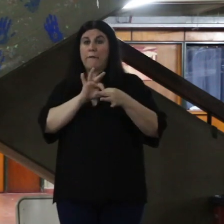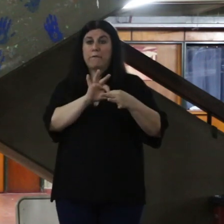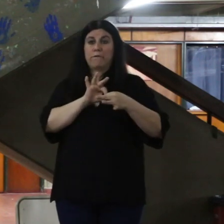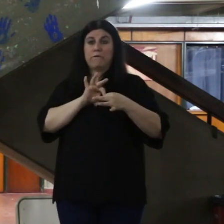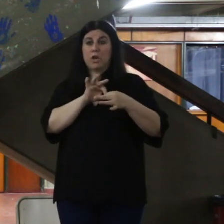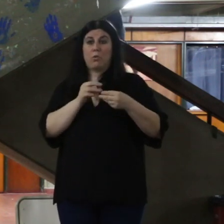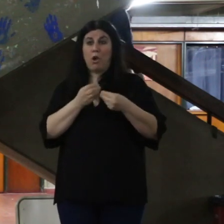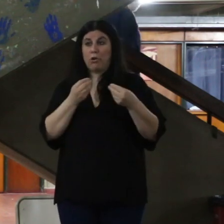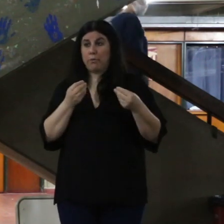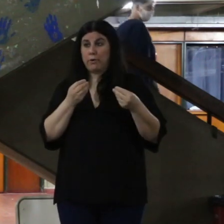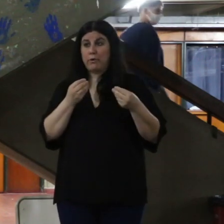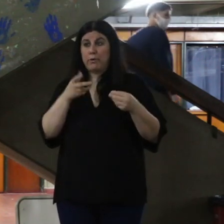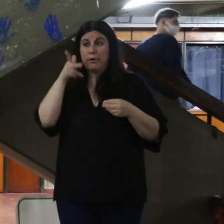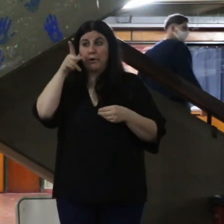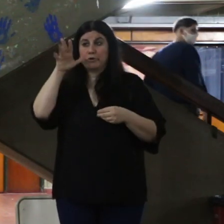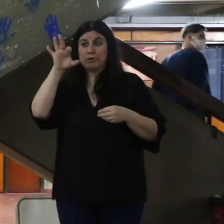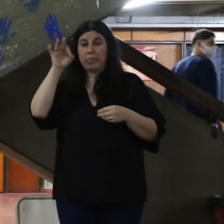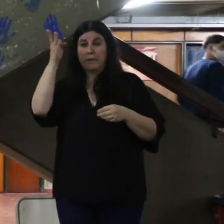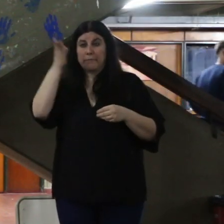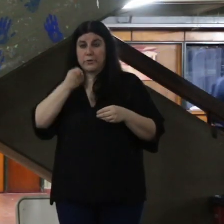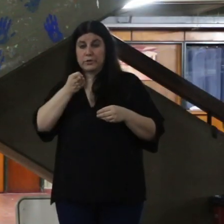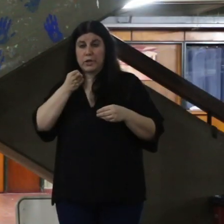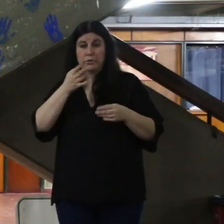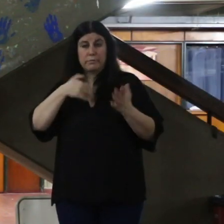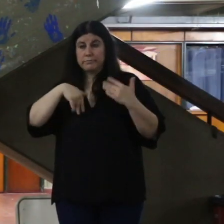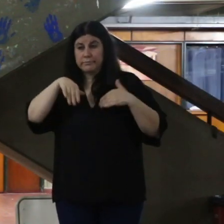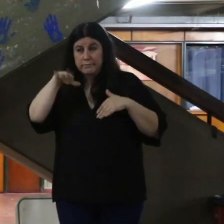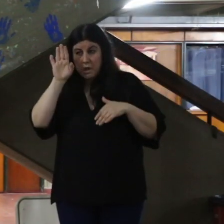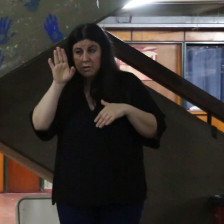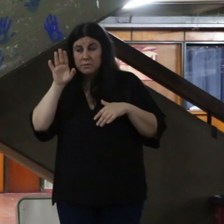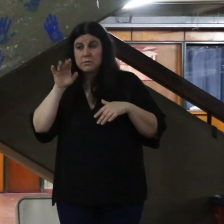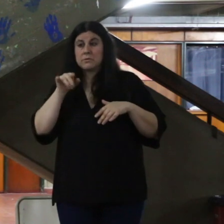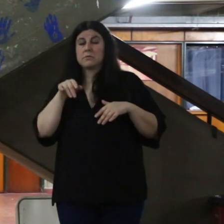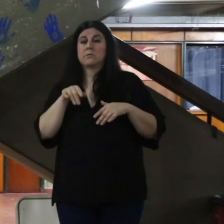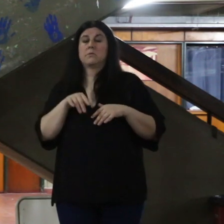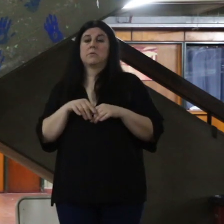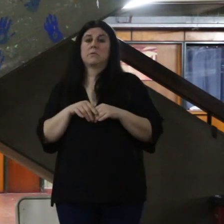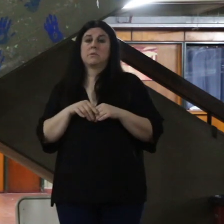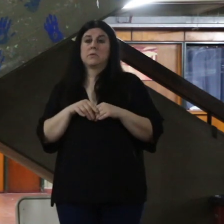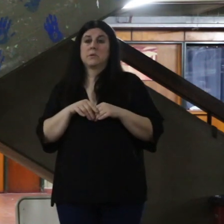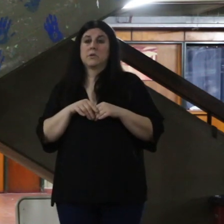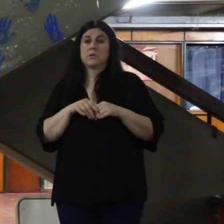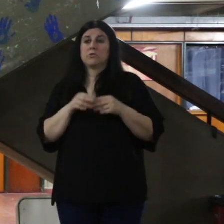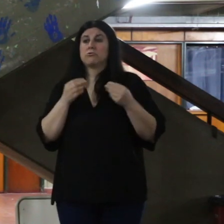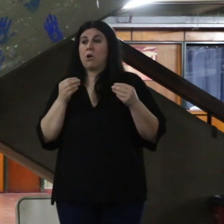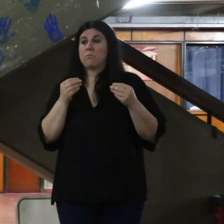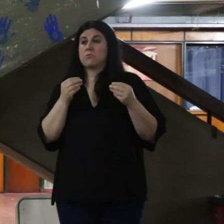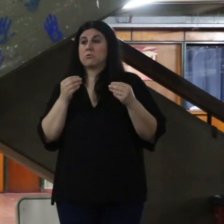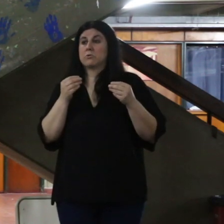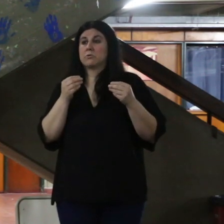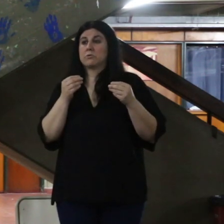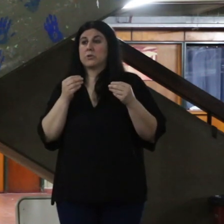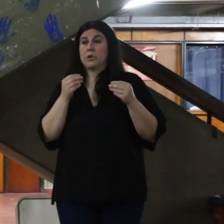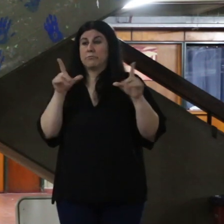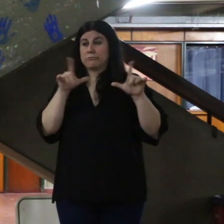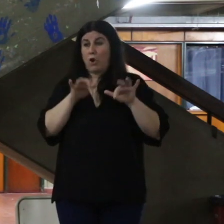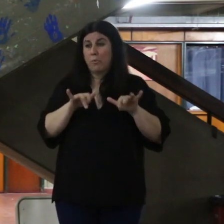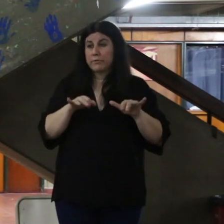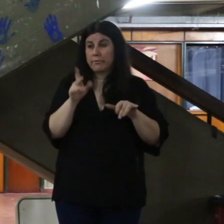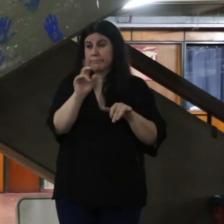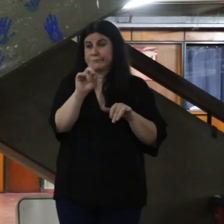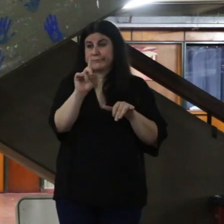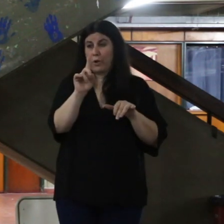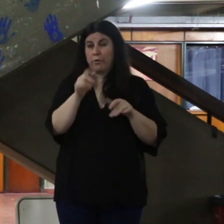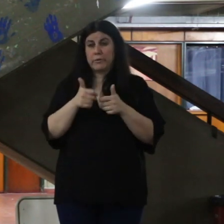fuertemente, más del 80%, ¿sí?, a través de mensajería, mensajes de texto,